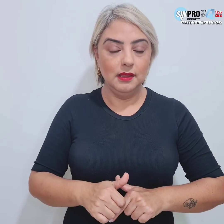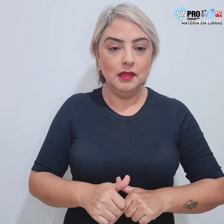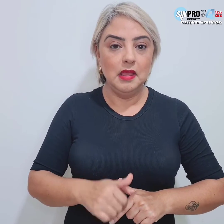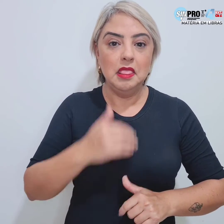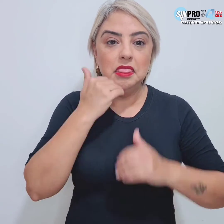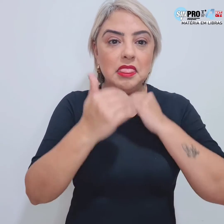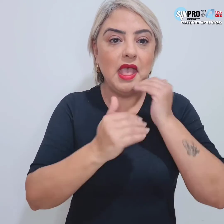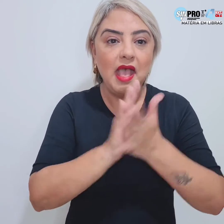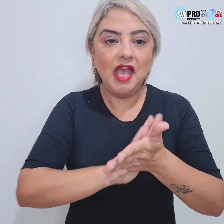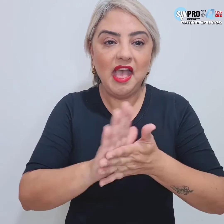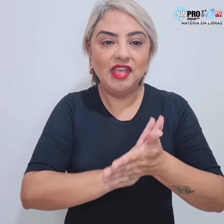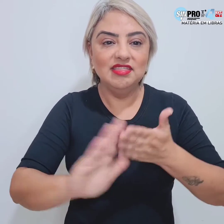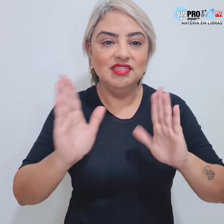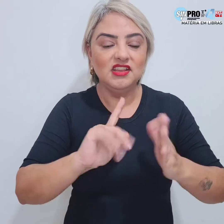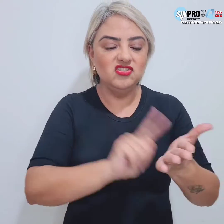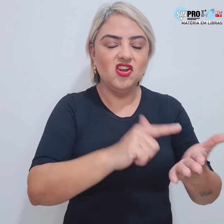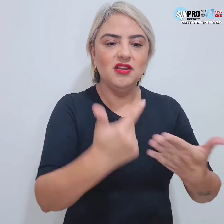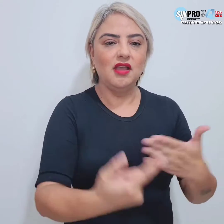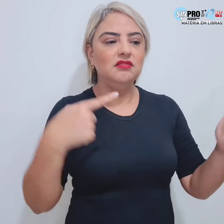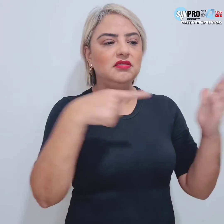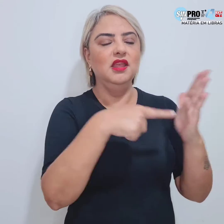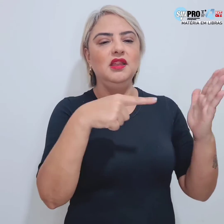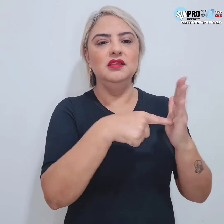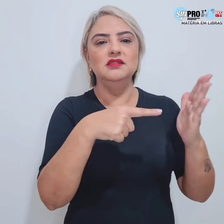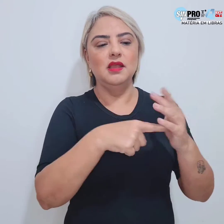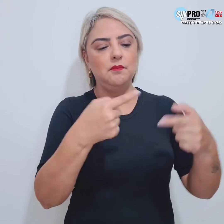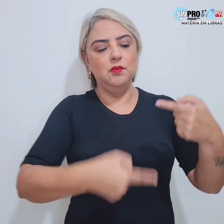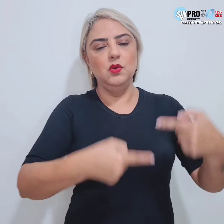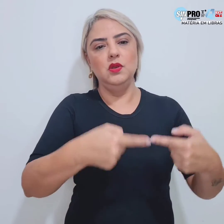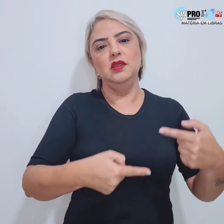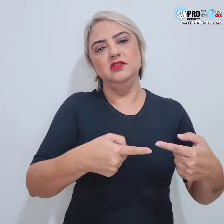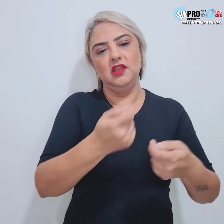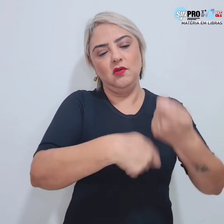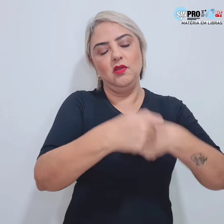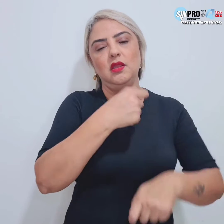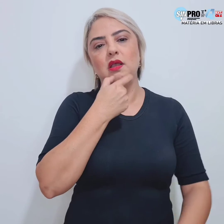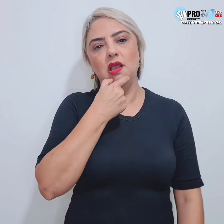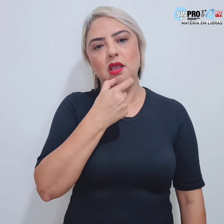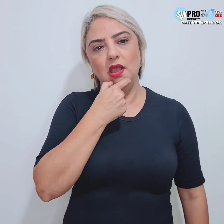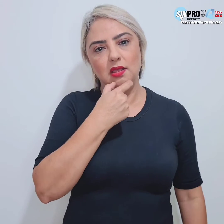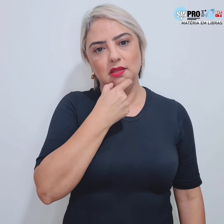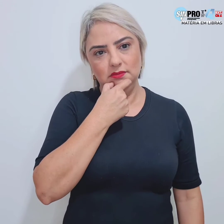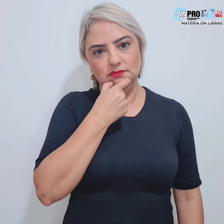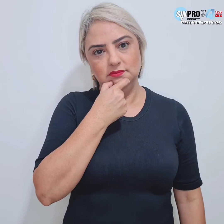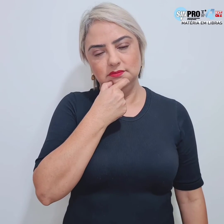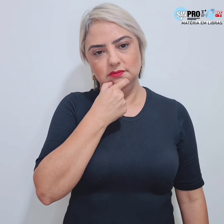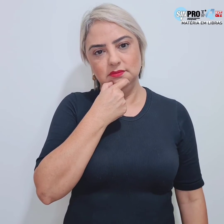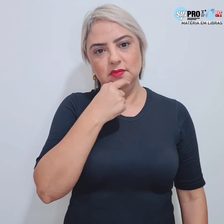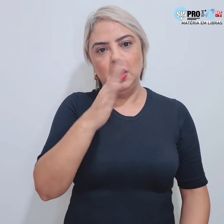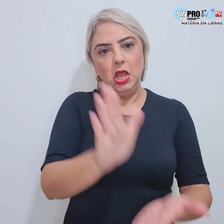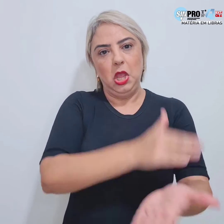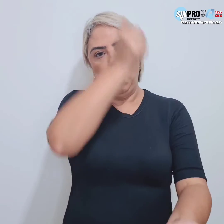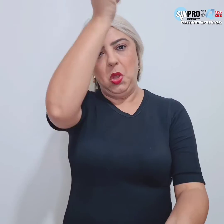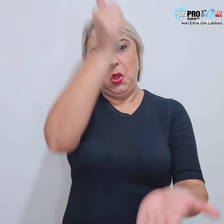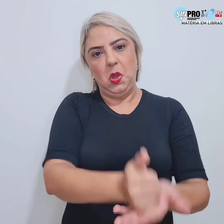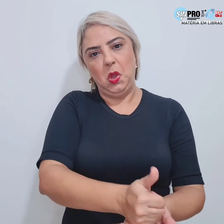denuncia a política econômica neoliberal, adotada no golpe de 2016.